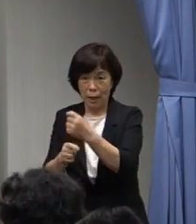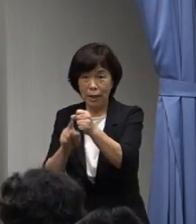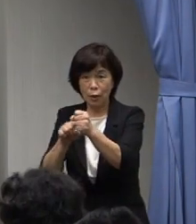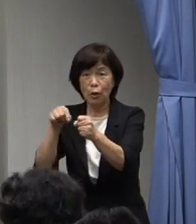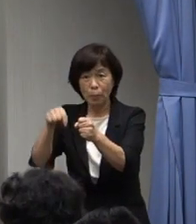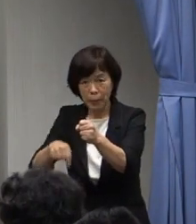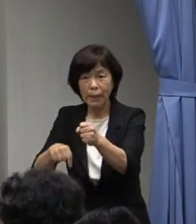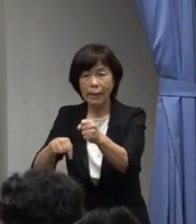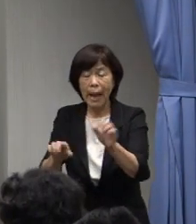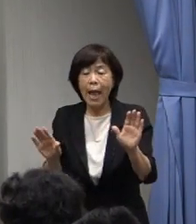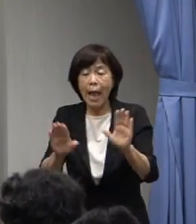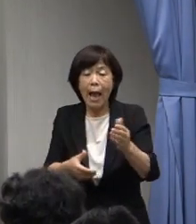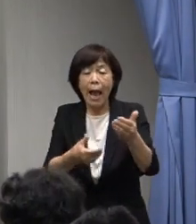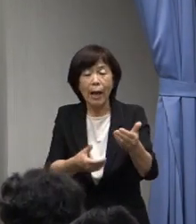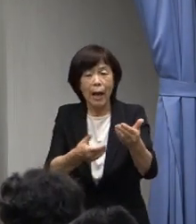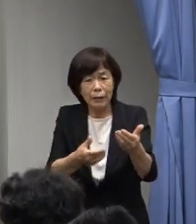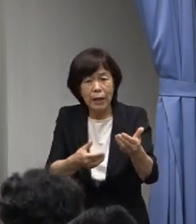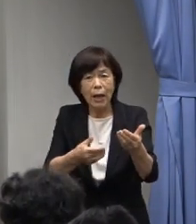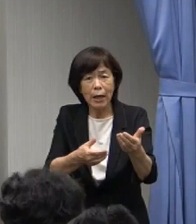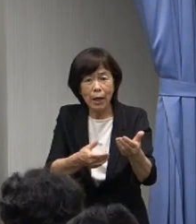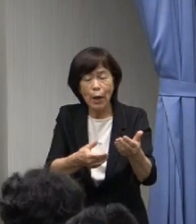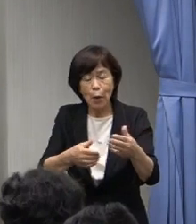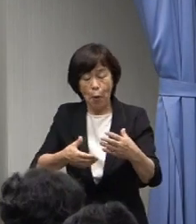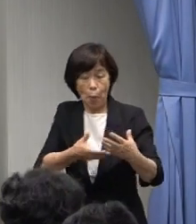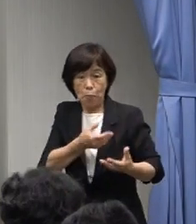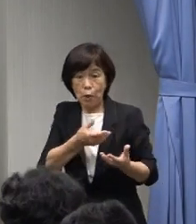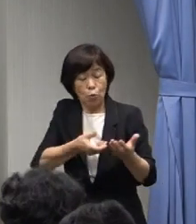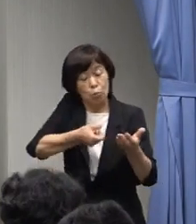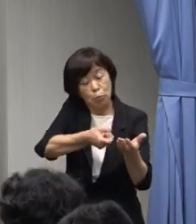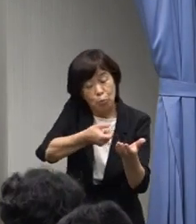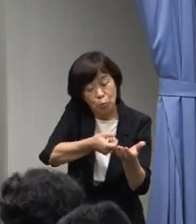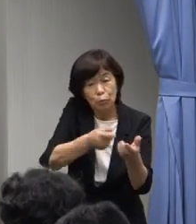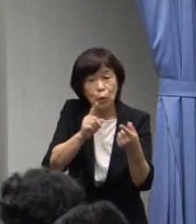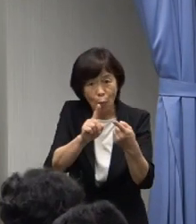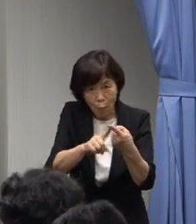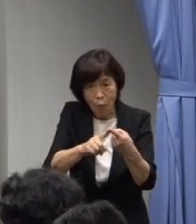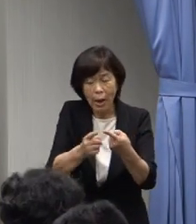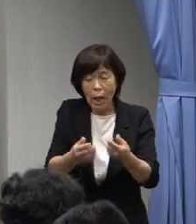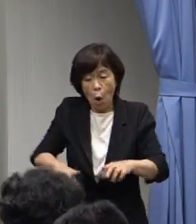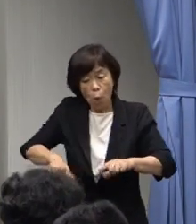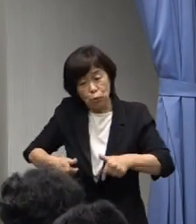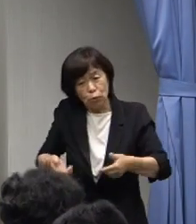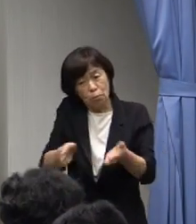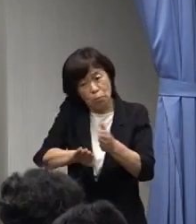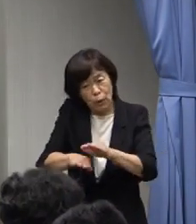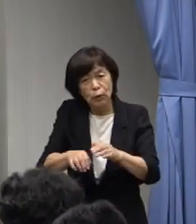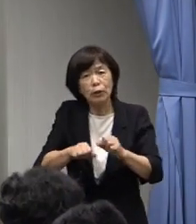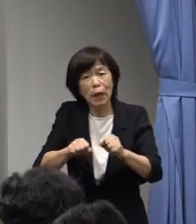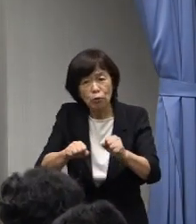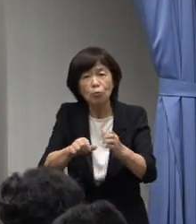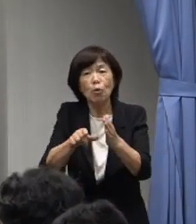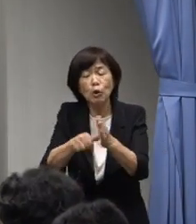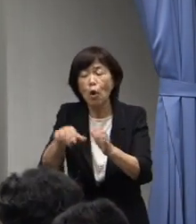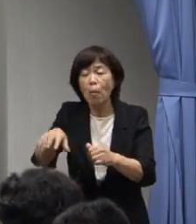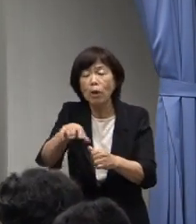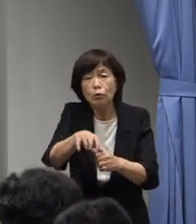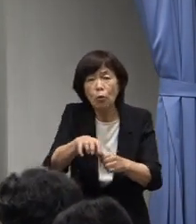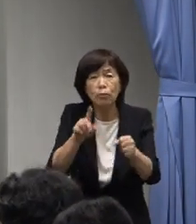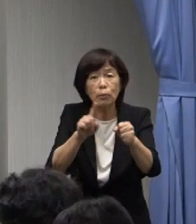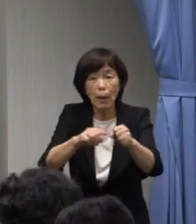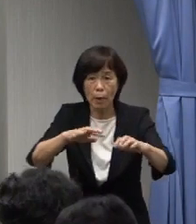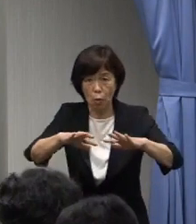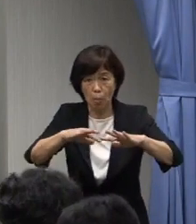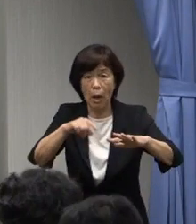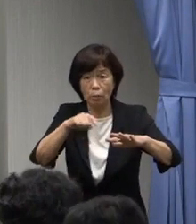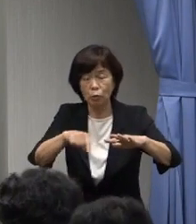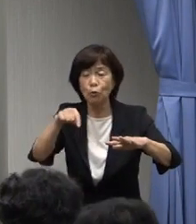中で赤ちゃんのマップを見ると同時に、そのマップの中でですね、この暑さ指数であったり、あと